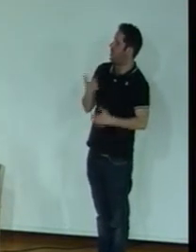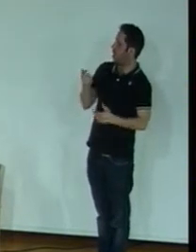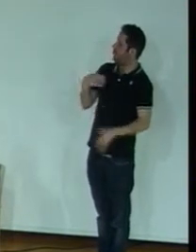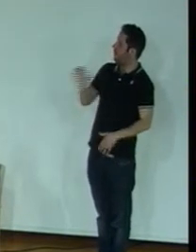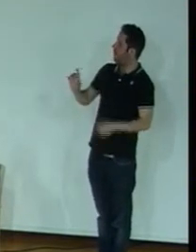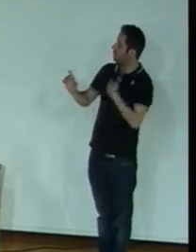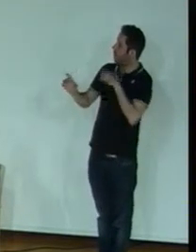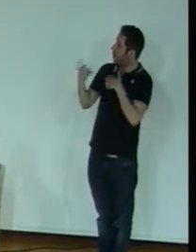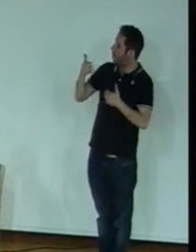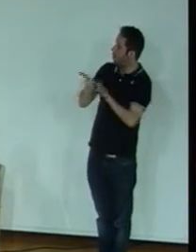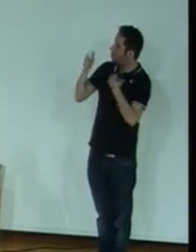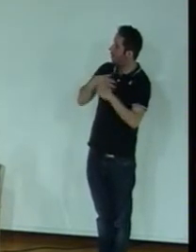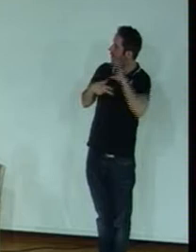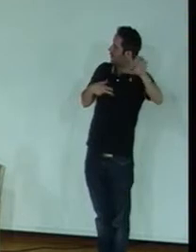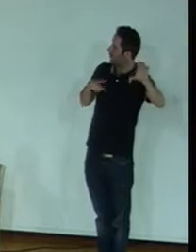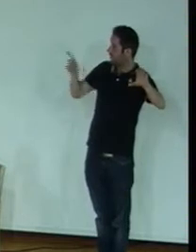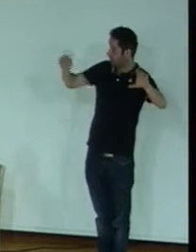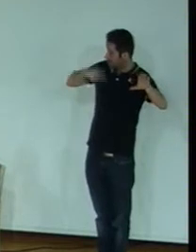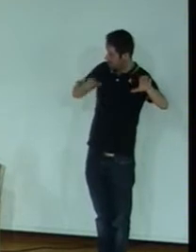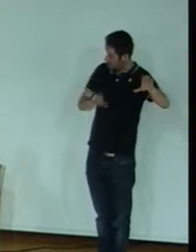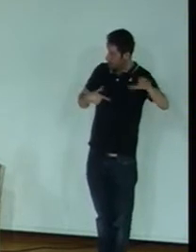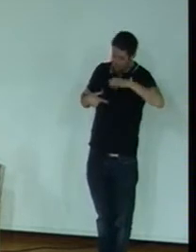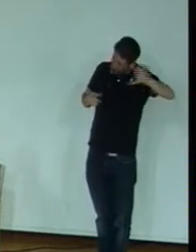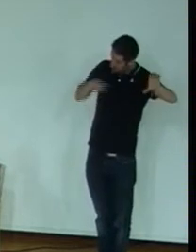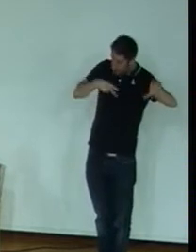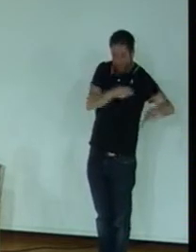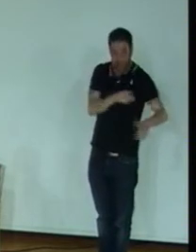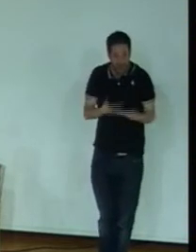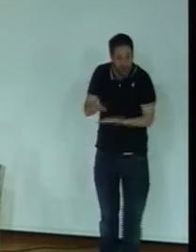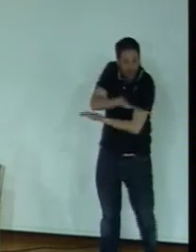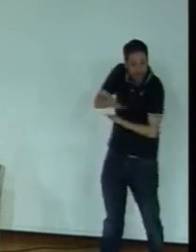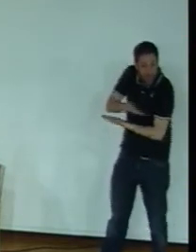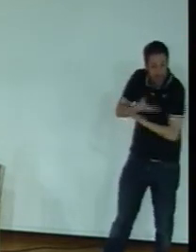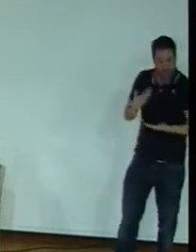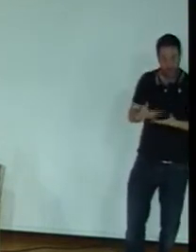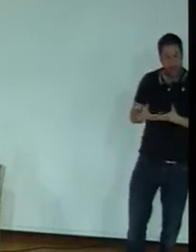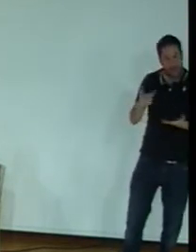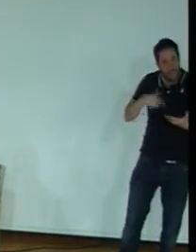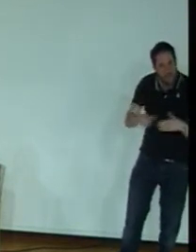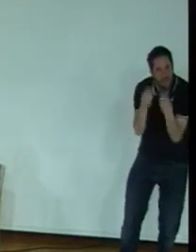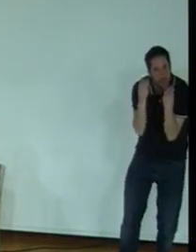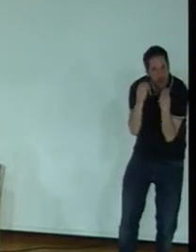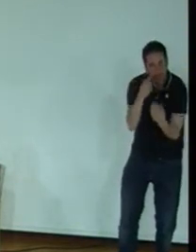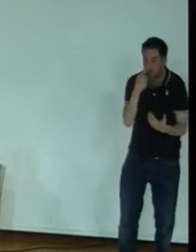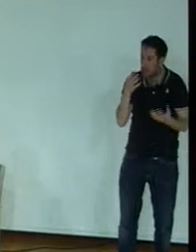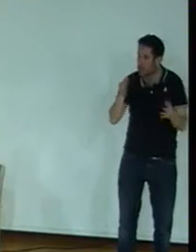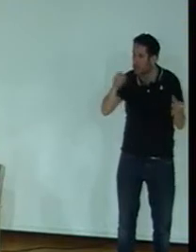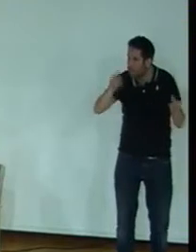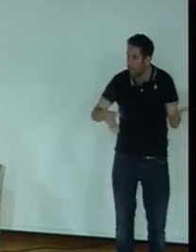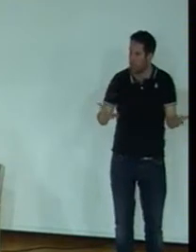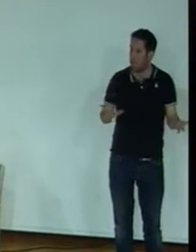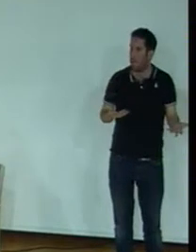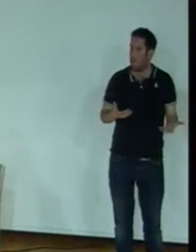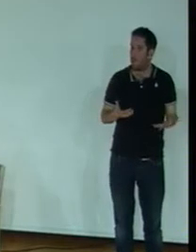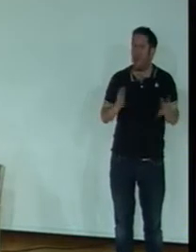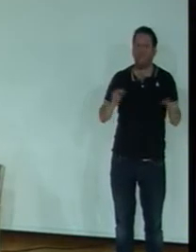vous afficher quelle pub et à quel endroit et à quel moment. Et donc là aussi, il faut se former, il faut être sensible à ces choses-là.